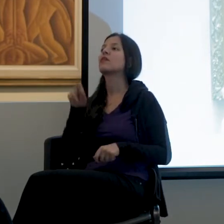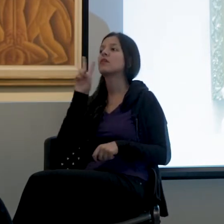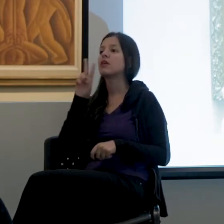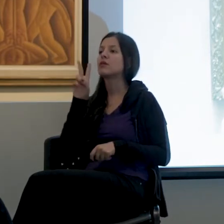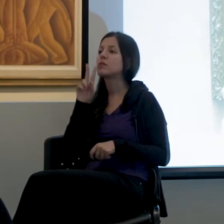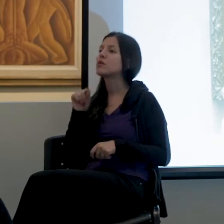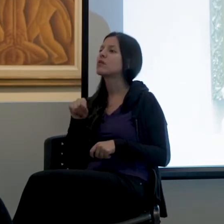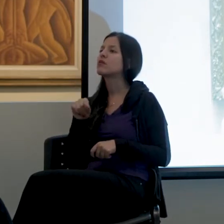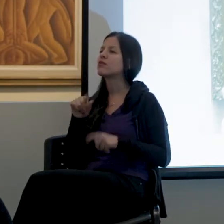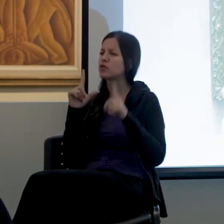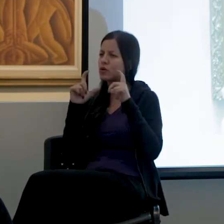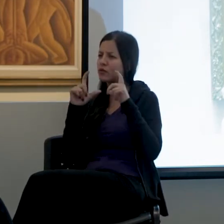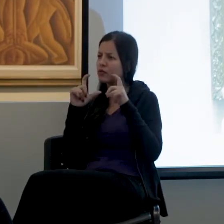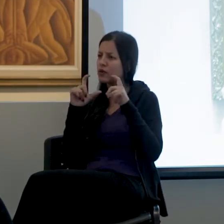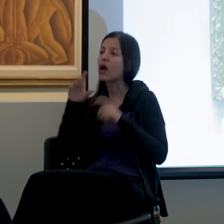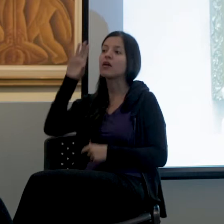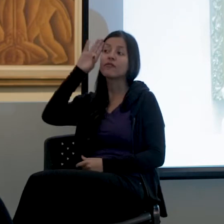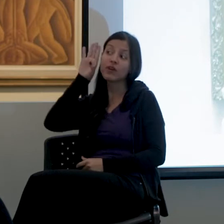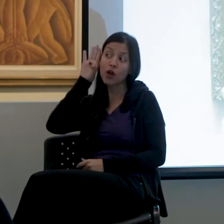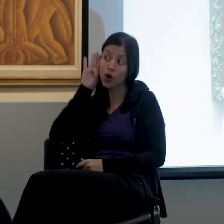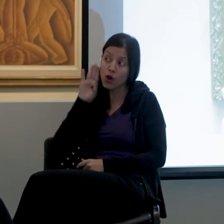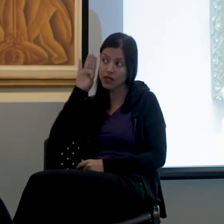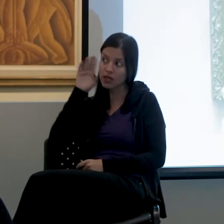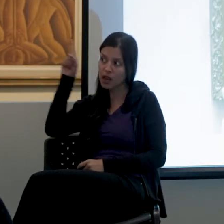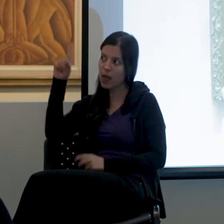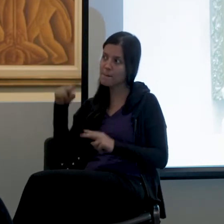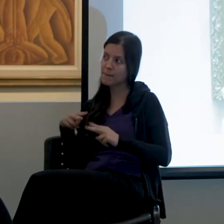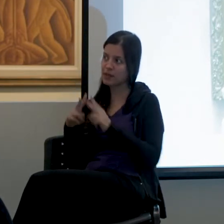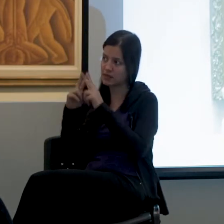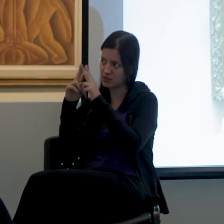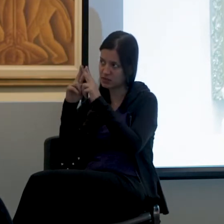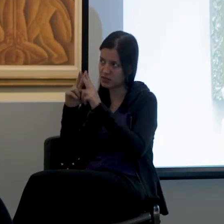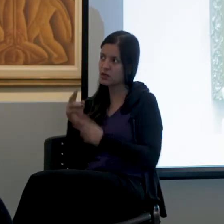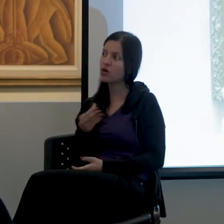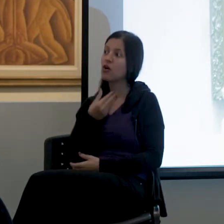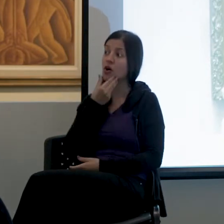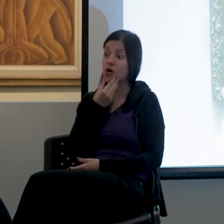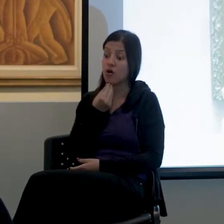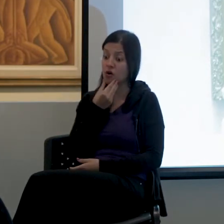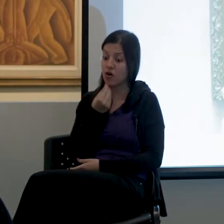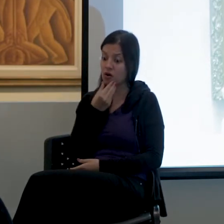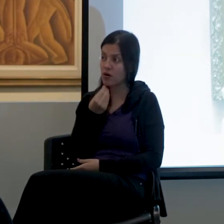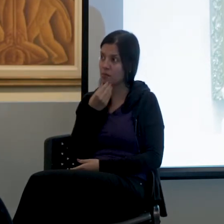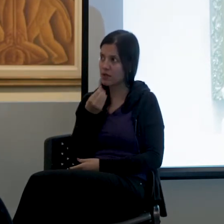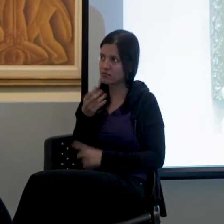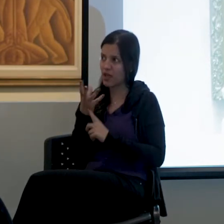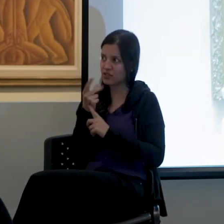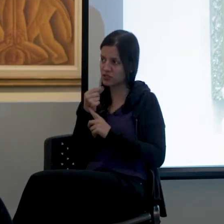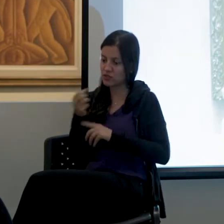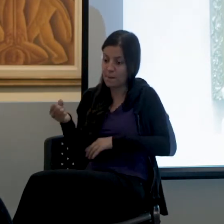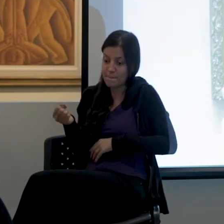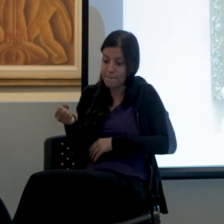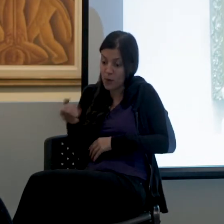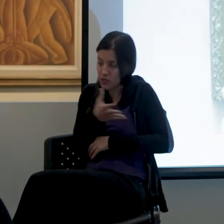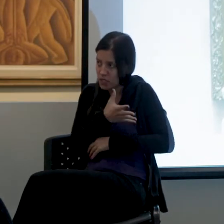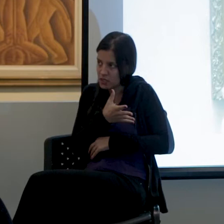No Fim de Paris, aquele negócio? É deste lado que o artista modernista estava na sua